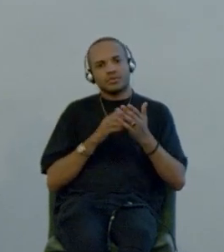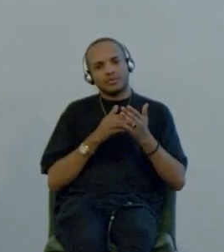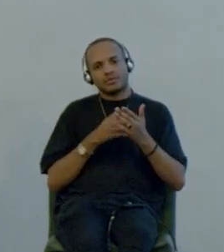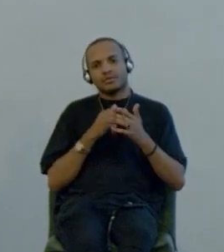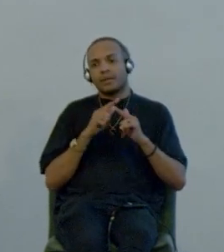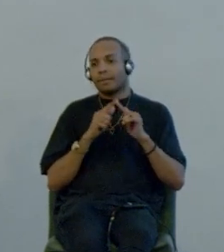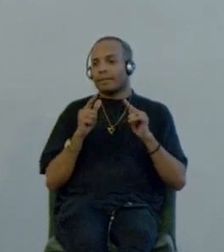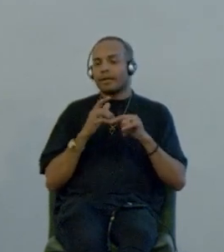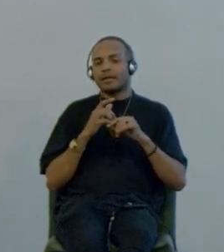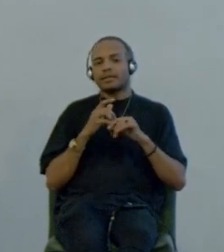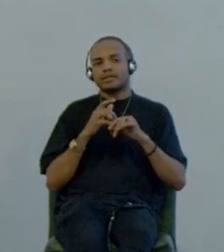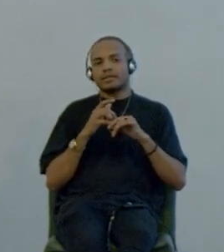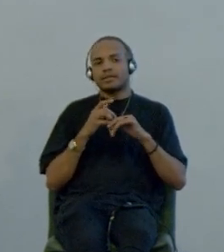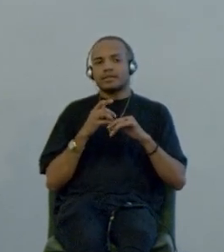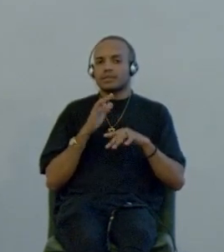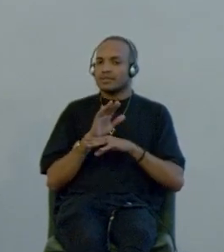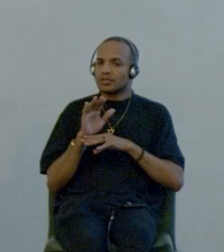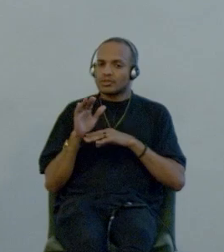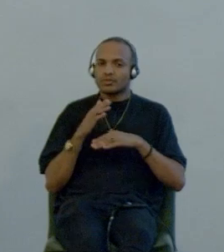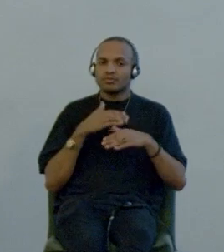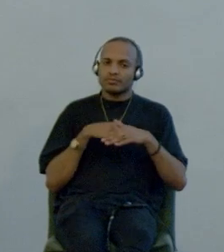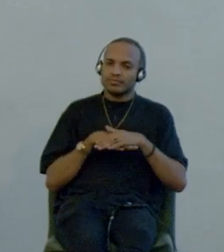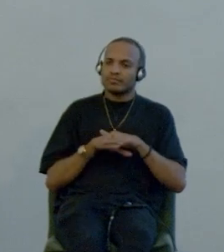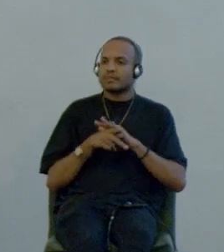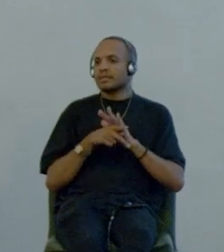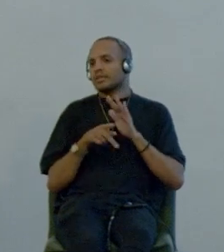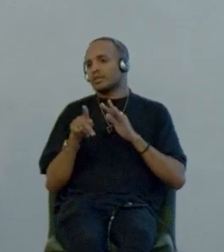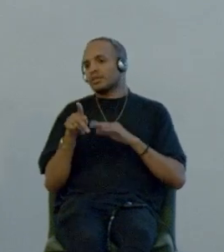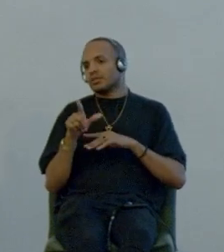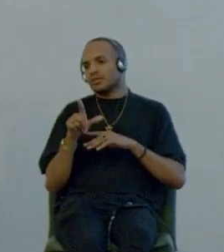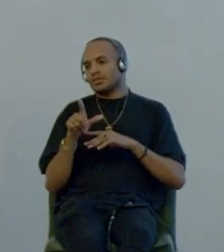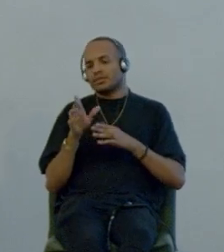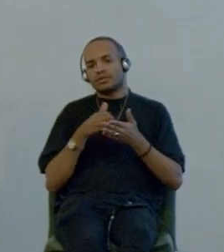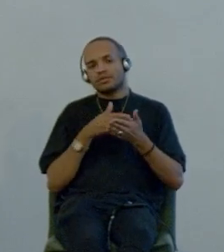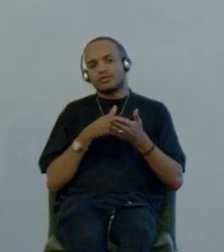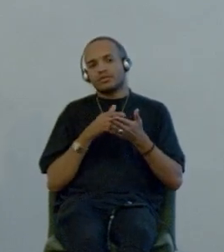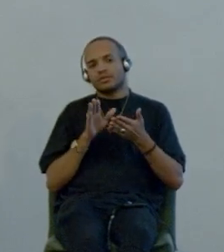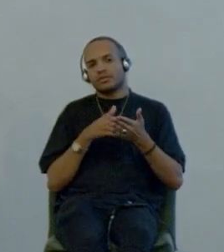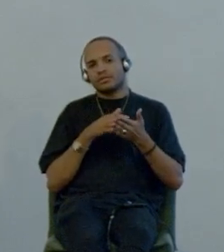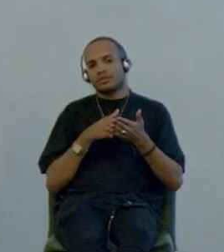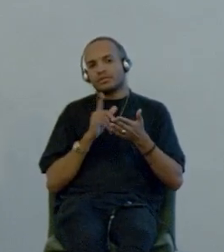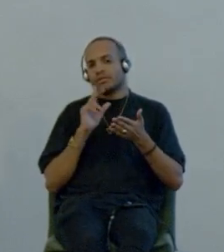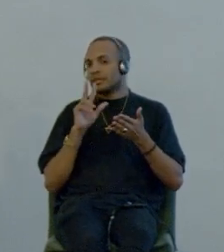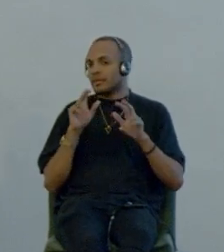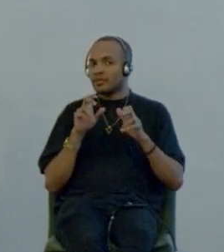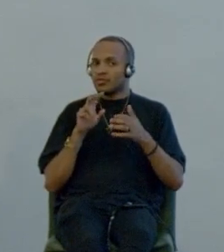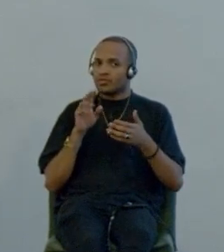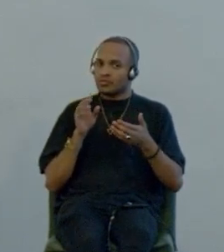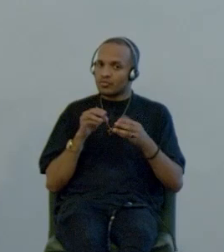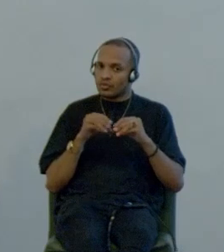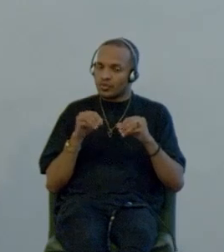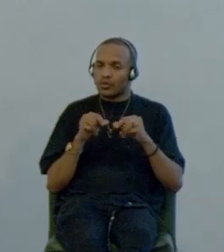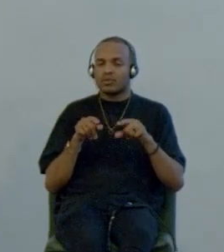voulez. C'est un livre sur le sol, c'est un livre sur l'écriture du sol, sur l'écriture de la terre,